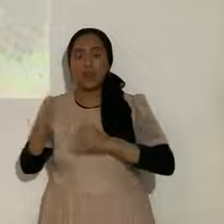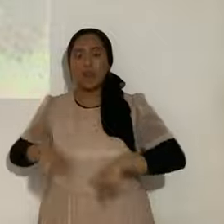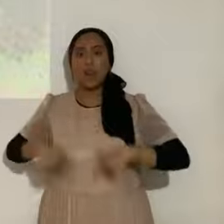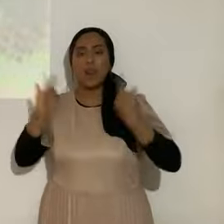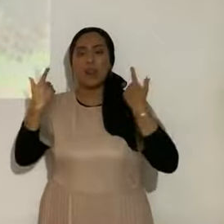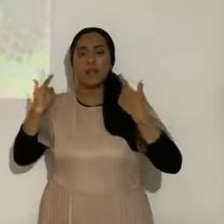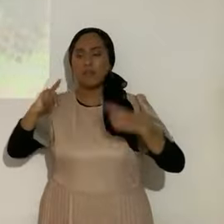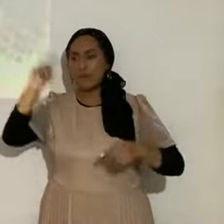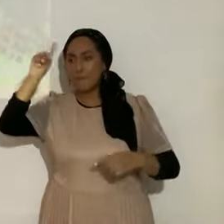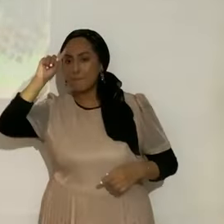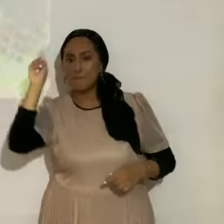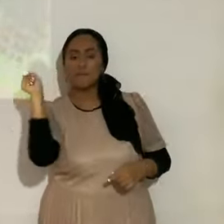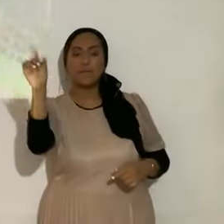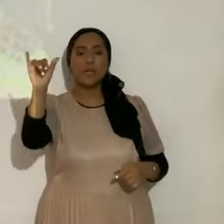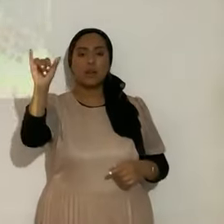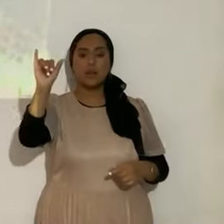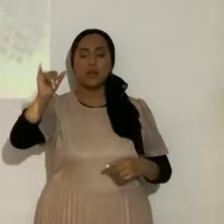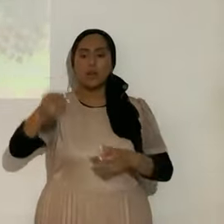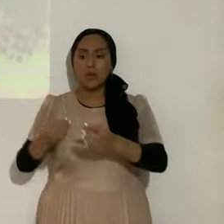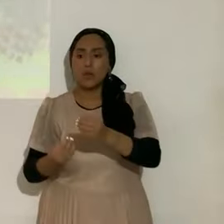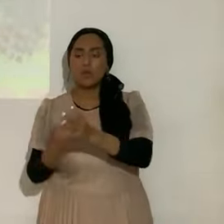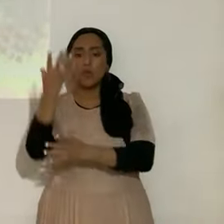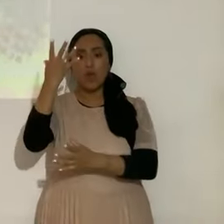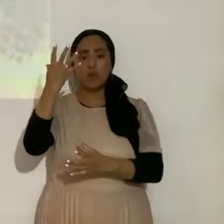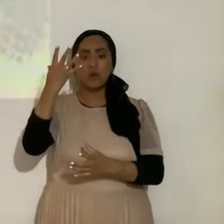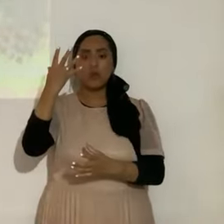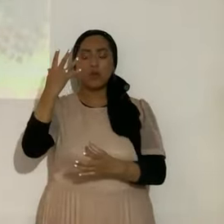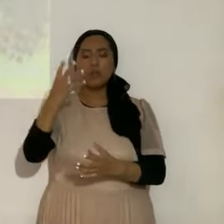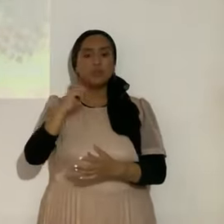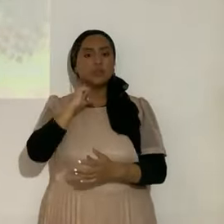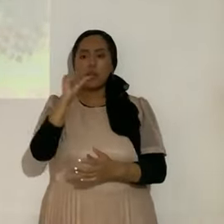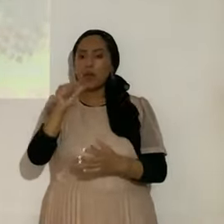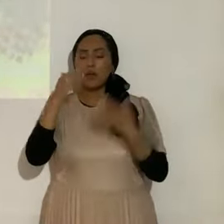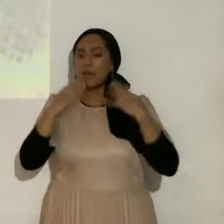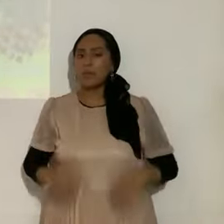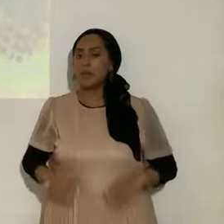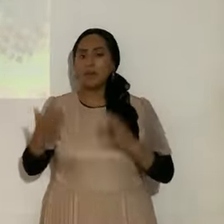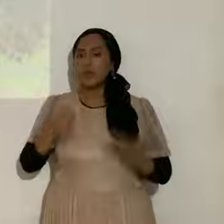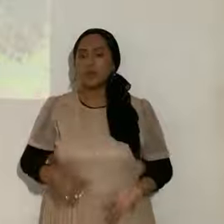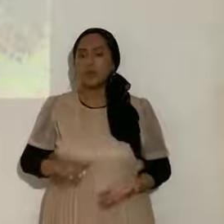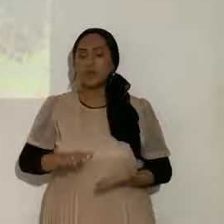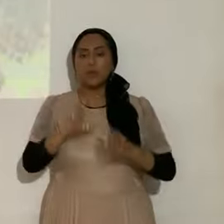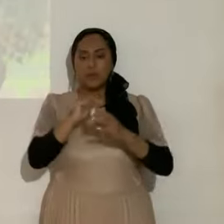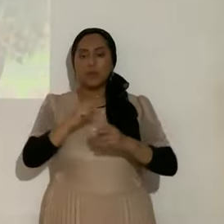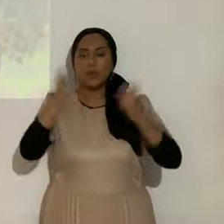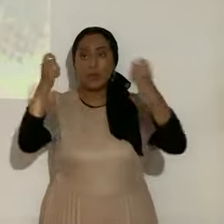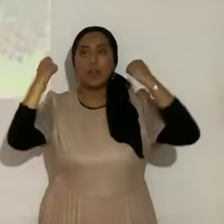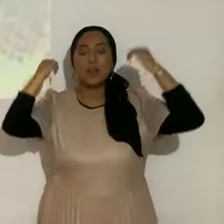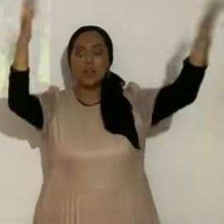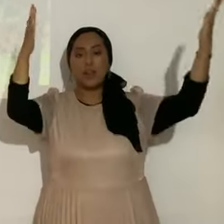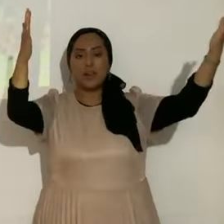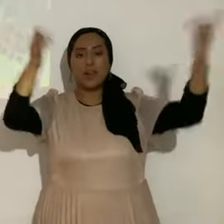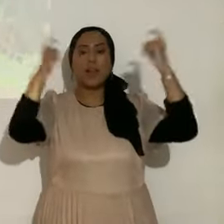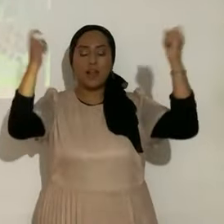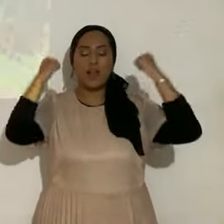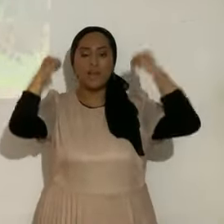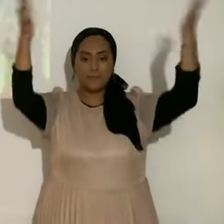a salvación, a santificación, a crecimiento espiritual, no a una muerte física. Aleluya, exaltemos todos,